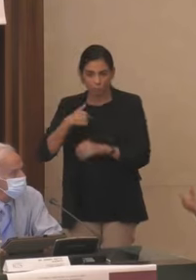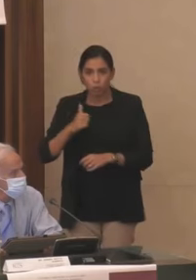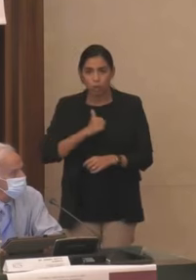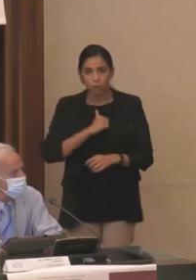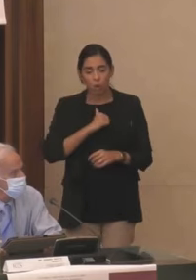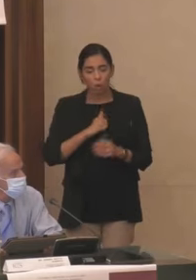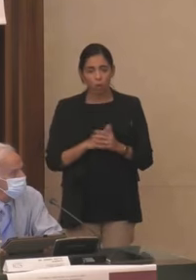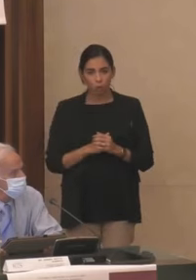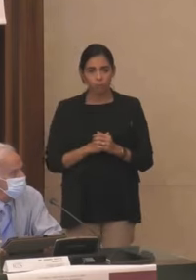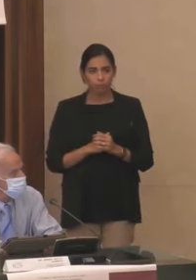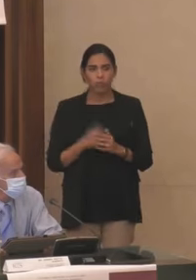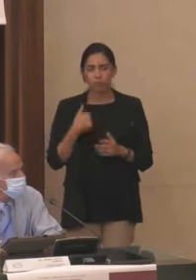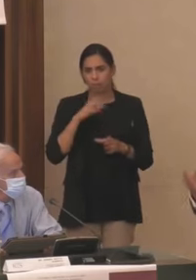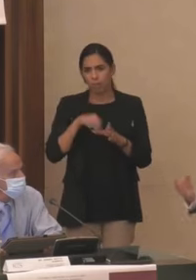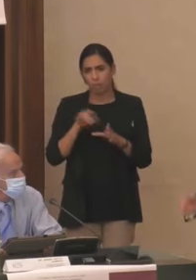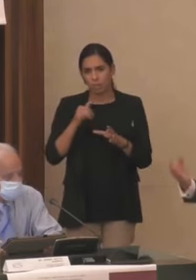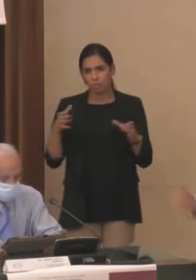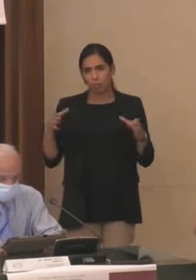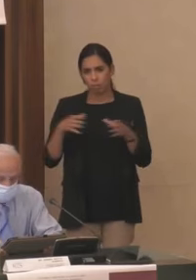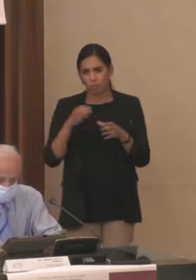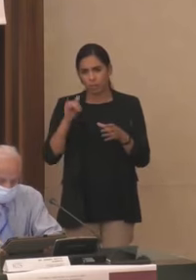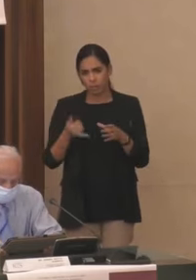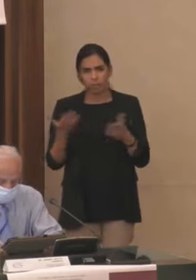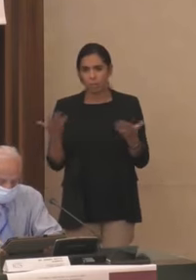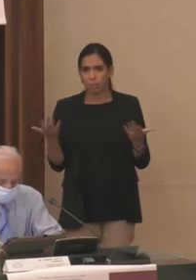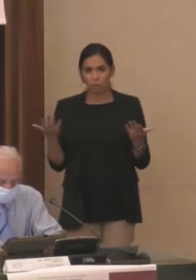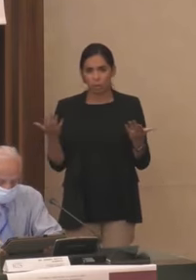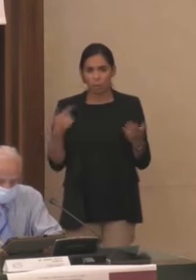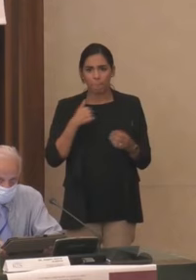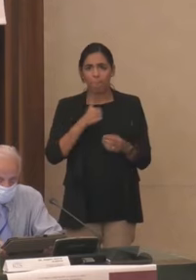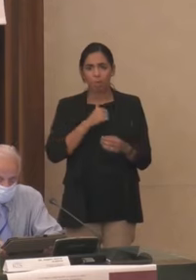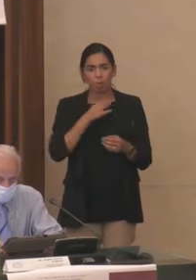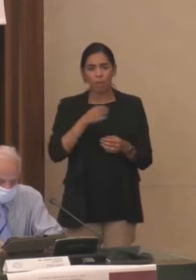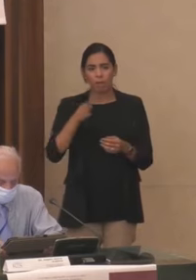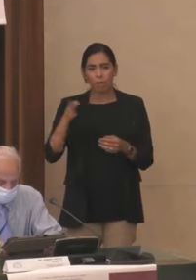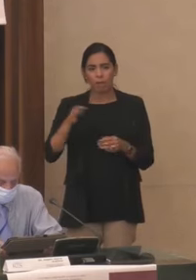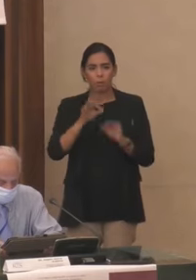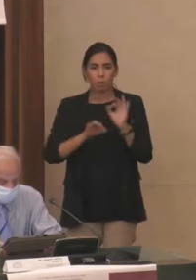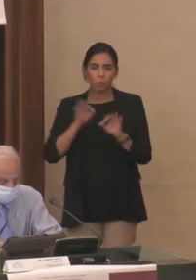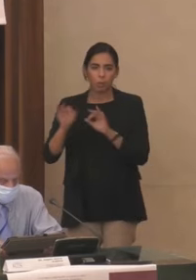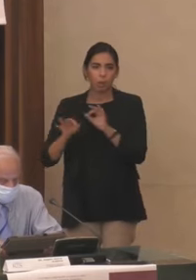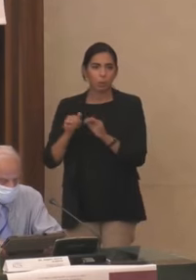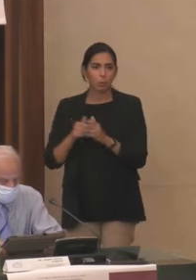fatto parte anche di Ippocrate, sono stato dentro Ippocrate, sono stato anche dentro nell'altro comitato.